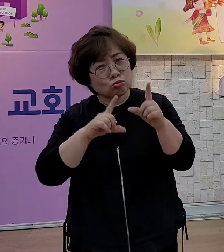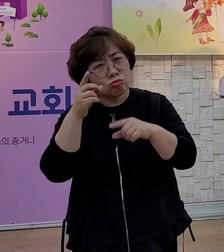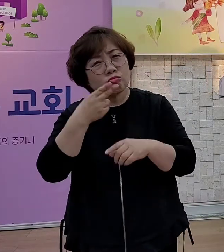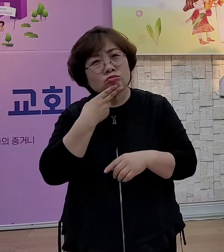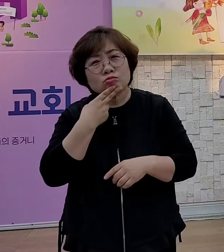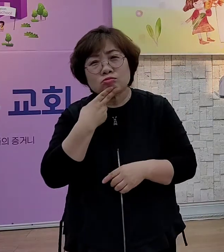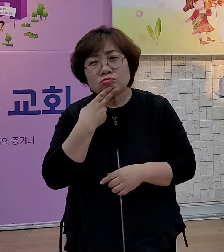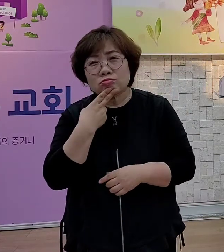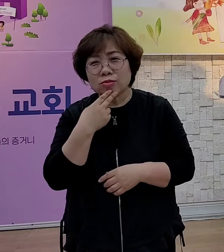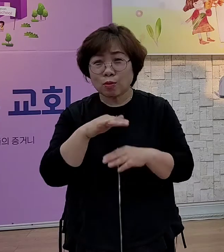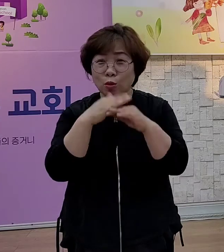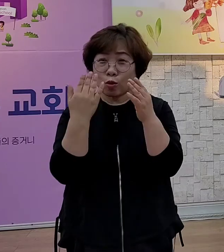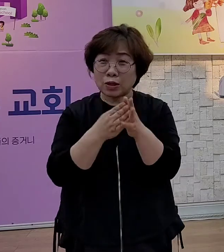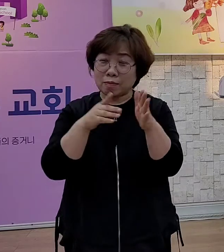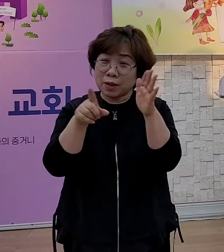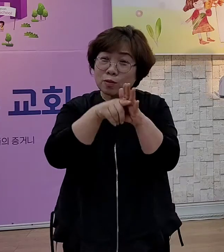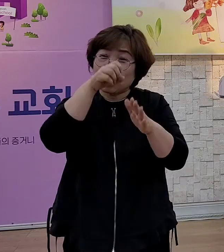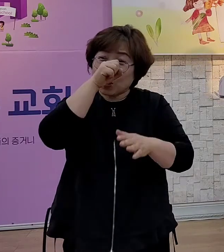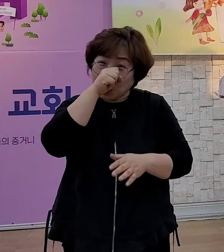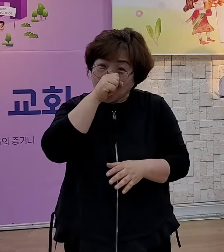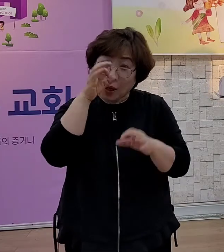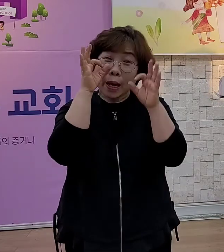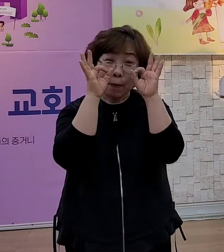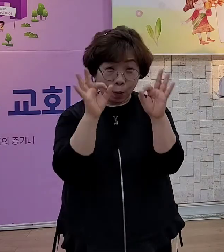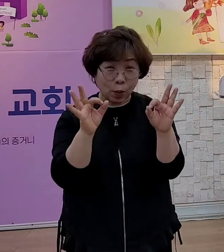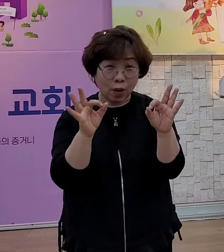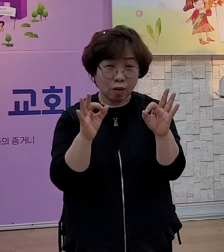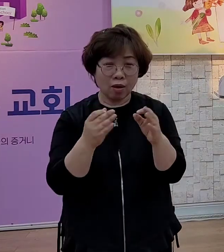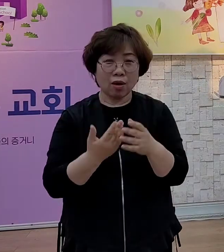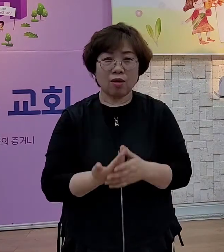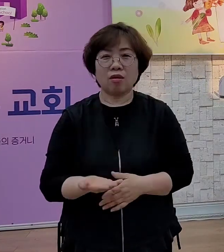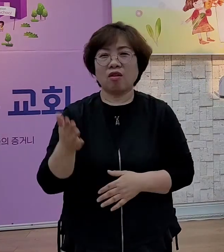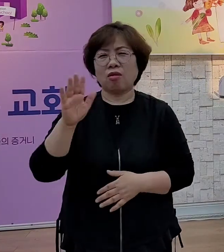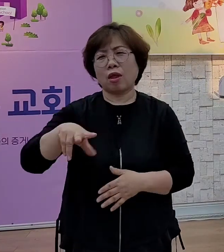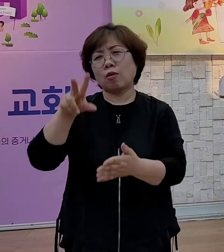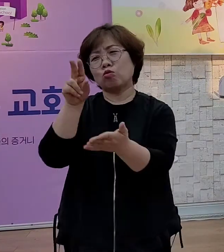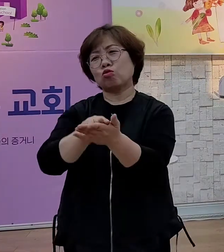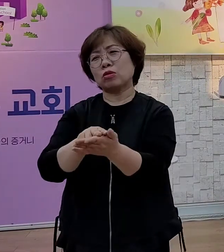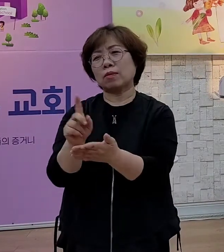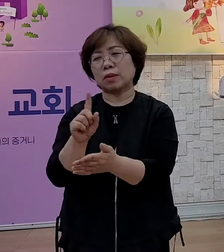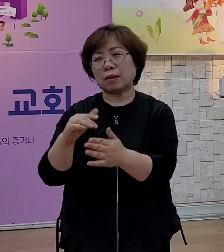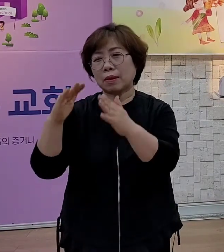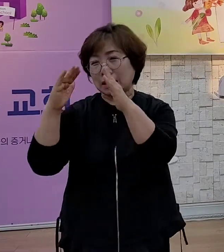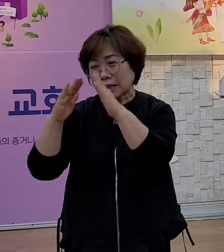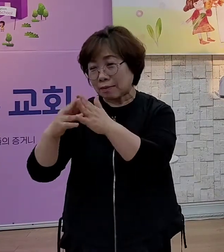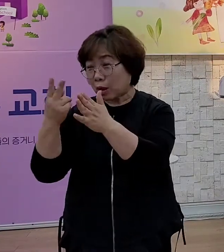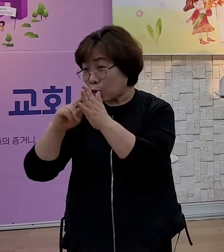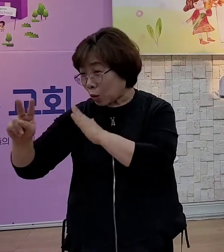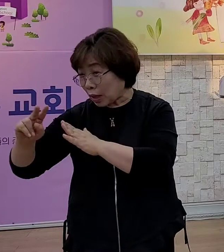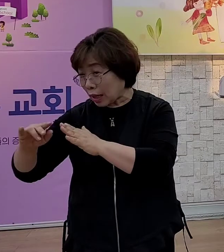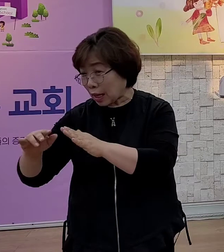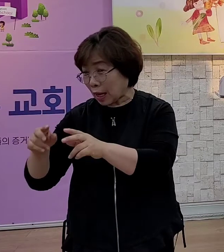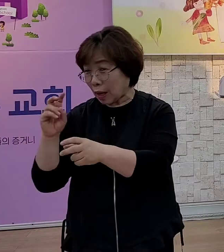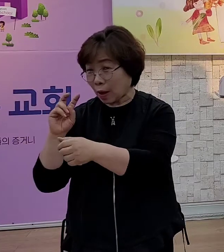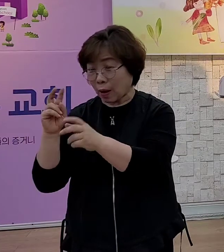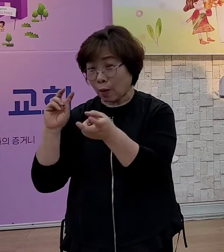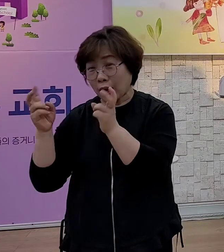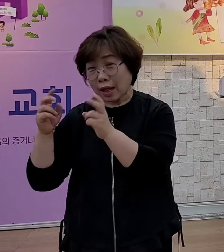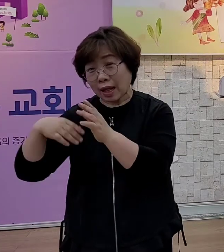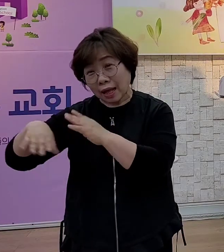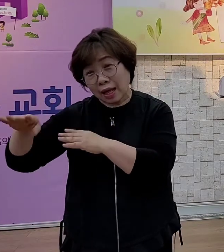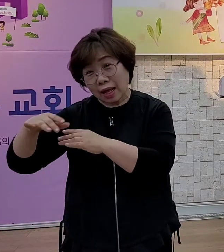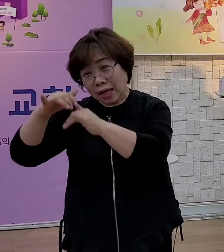믿음이 좋은 사람으로 보이잖아요. 그런데 문제는 뭐냐면 집에 가거나 또 직장에 가거나